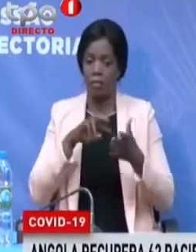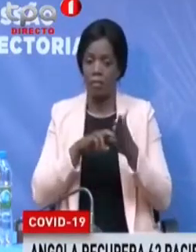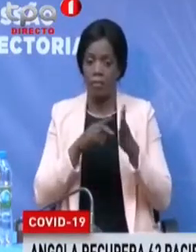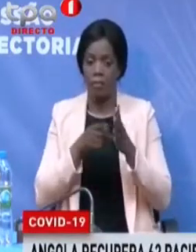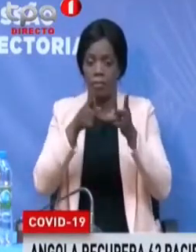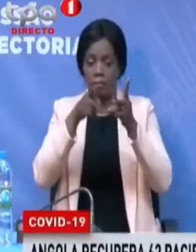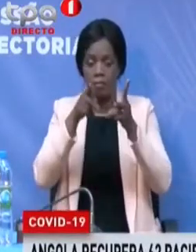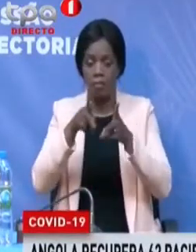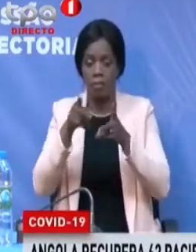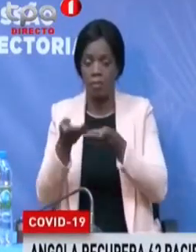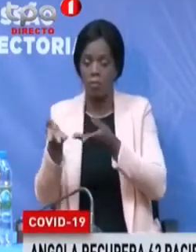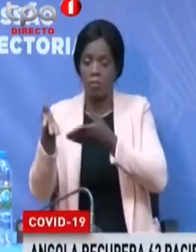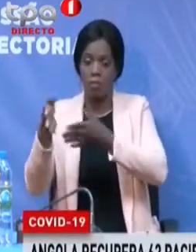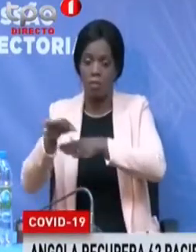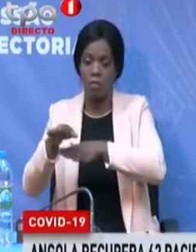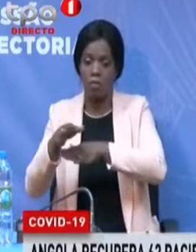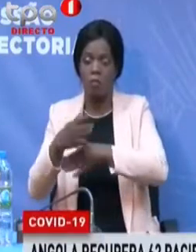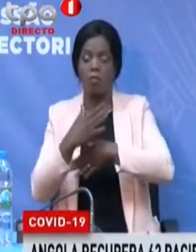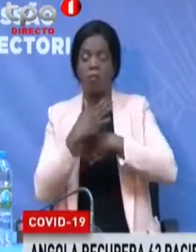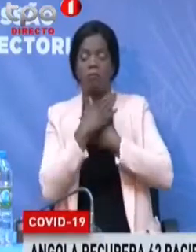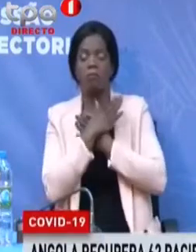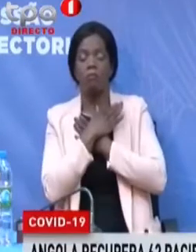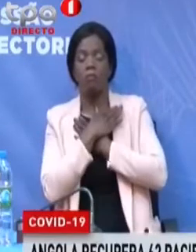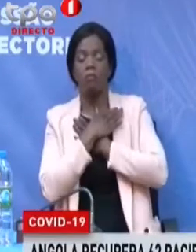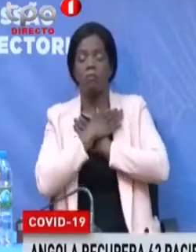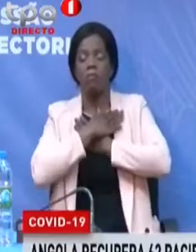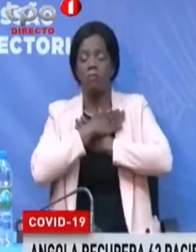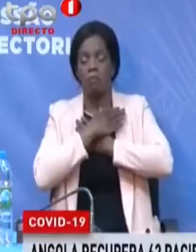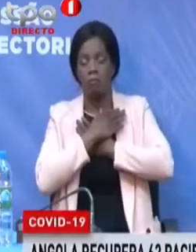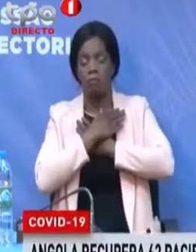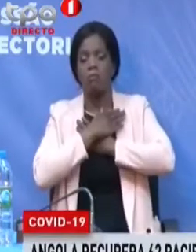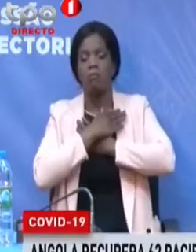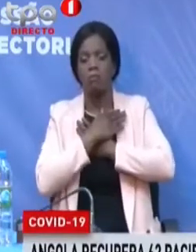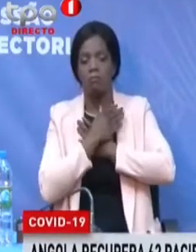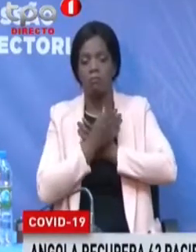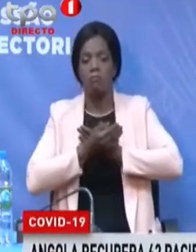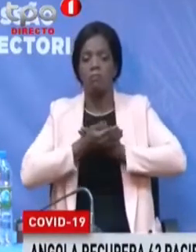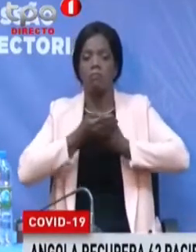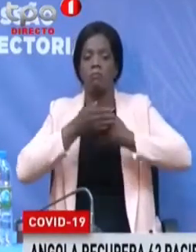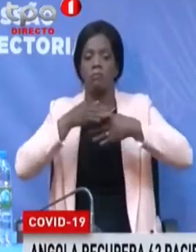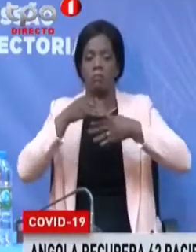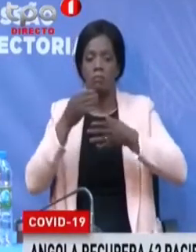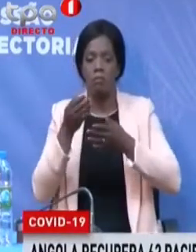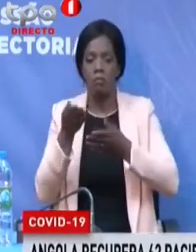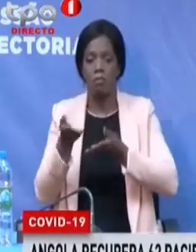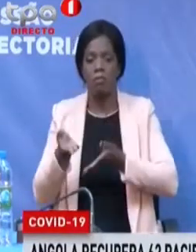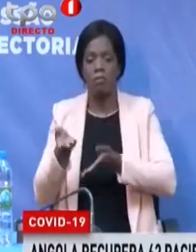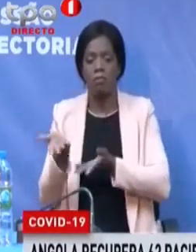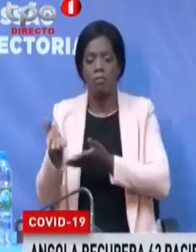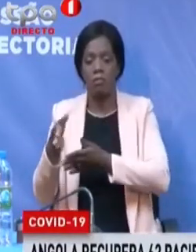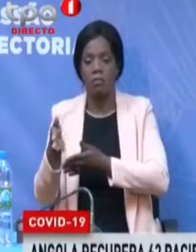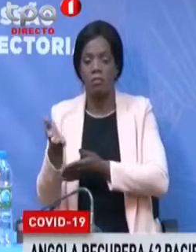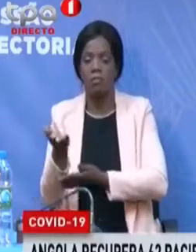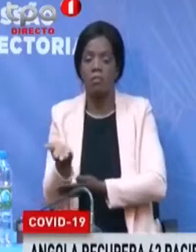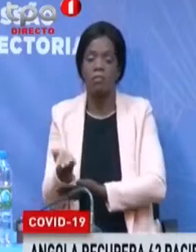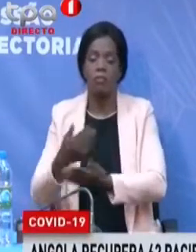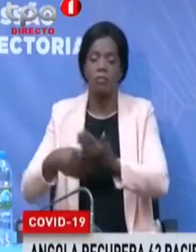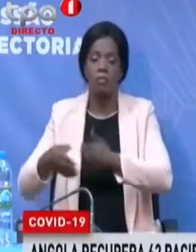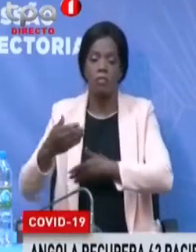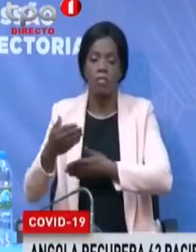de ressuscitar a pessoa. É o que nós chamamos óbito. Não podemos aqui confundir o óbito